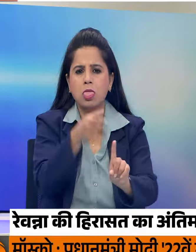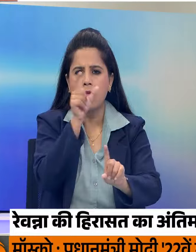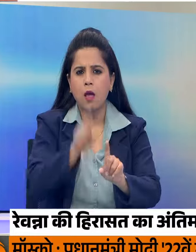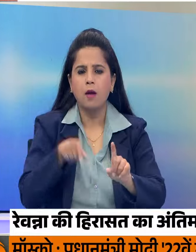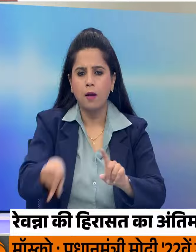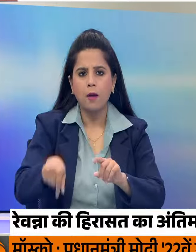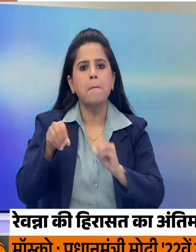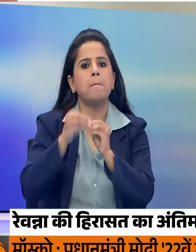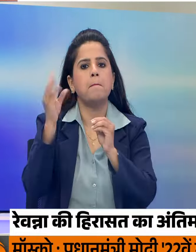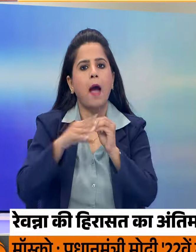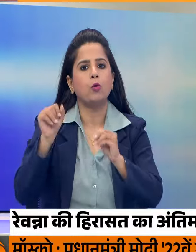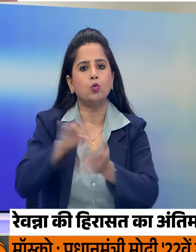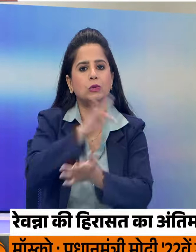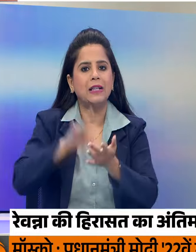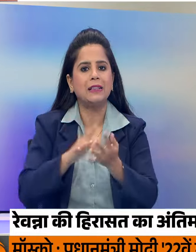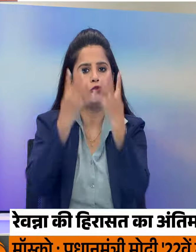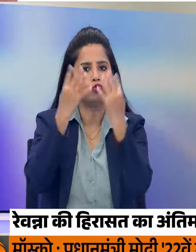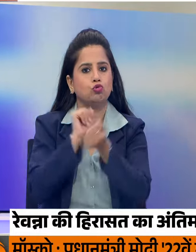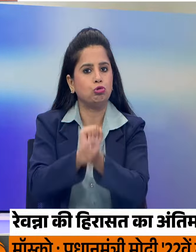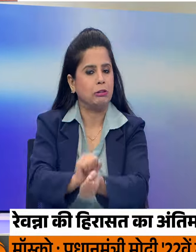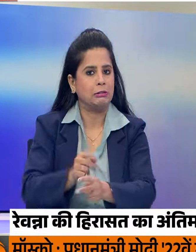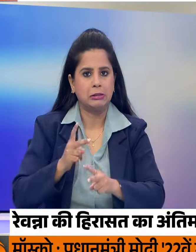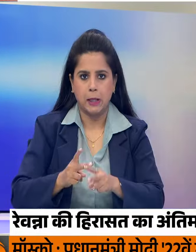है रेवन्ना।